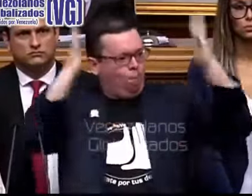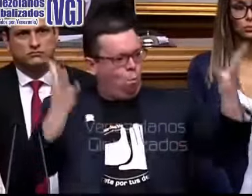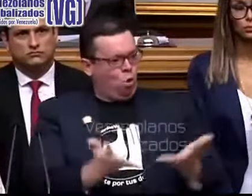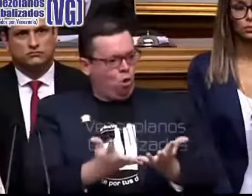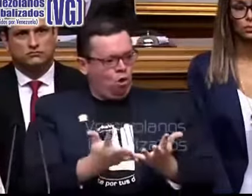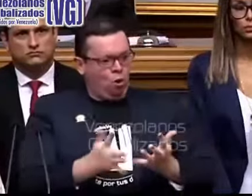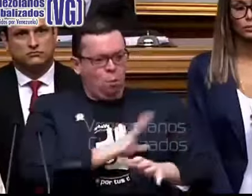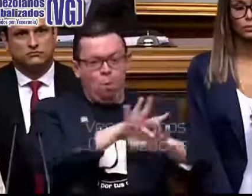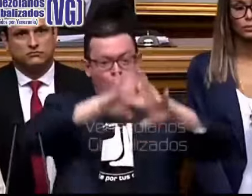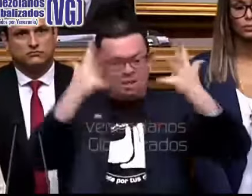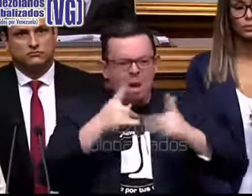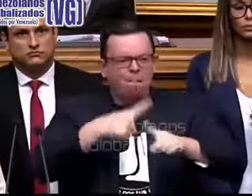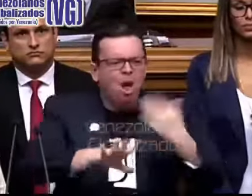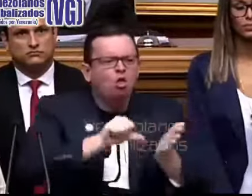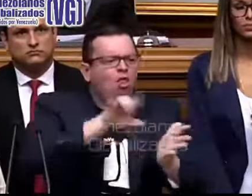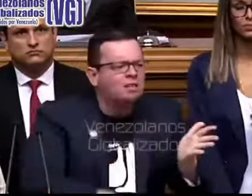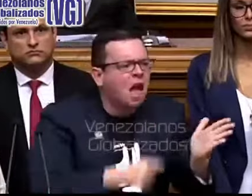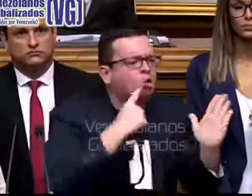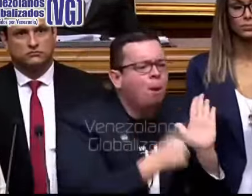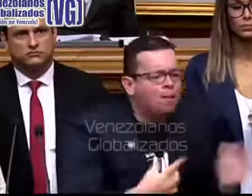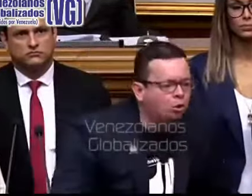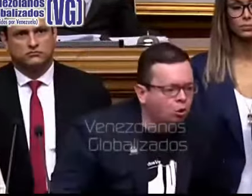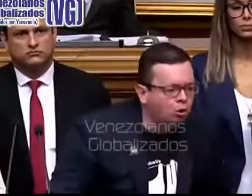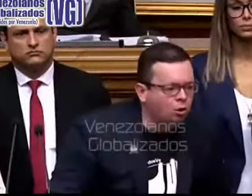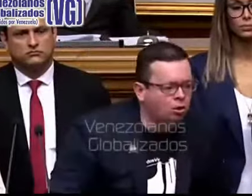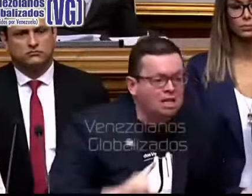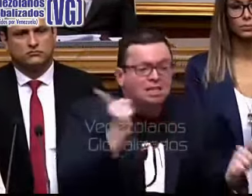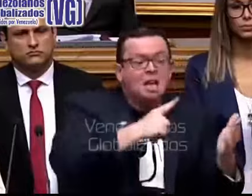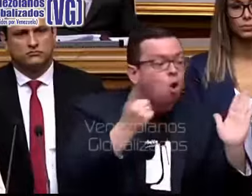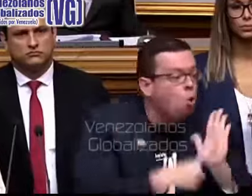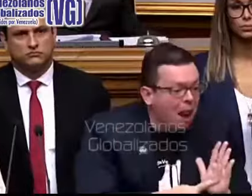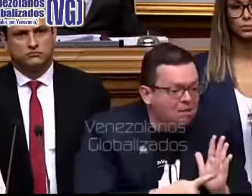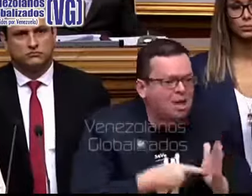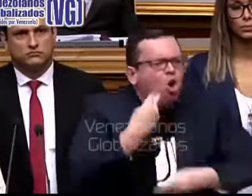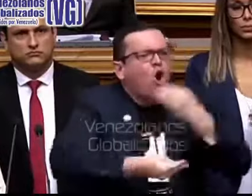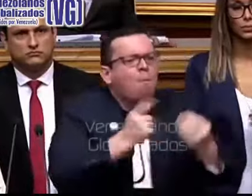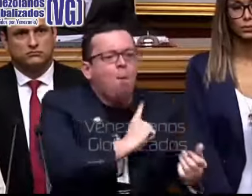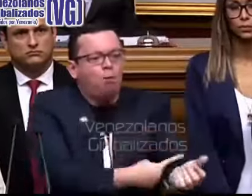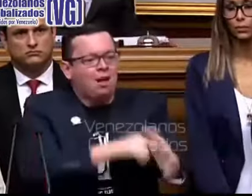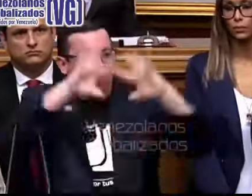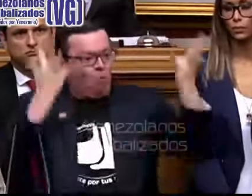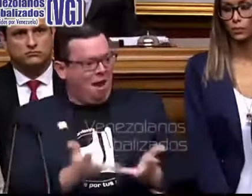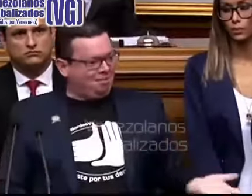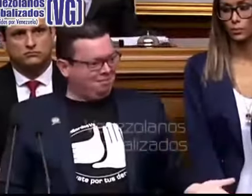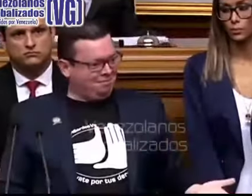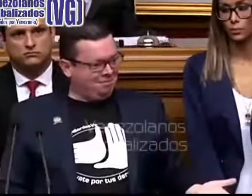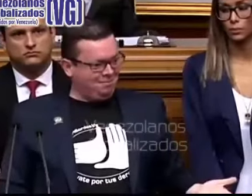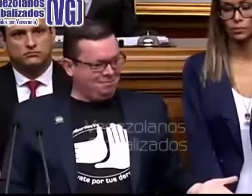potencia, Venezuela potencia. ¿Cómo vamos a llegar a ser potencia si no cumplimos con nuestros derechos? Si no cumplimos con las leyes, ¿cuándo vamos a ser